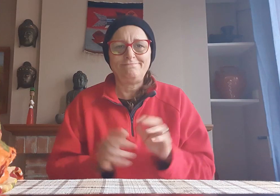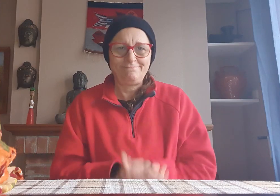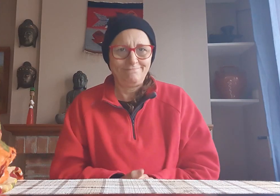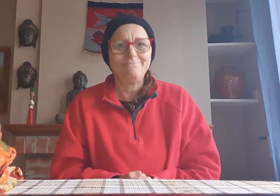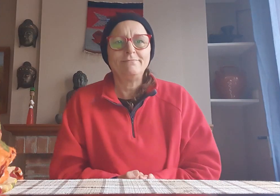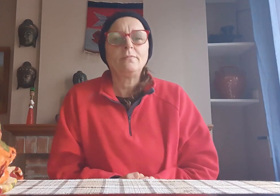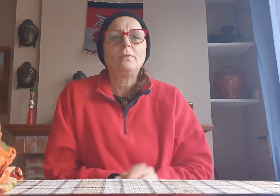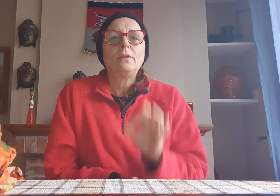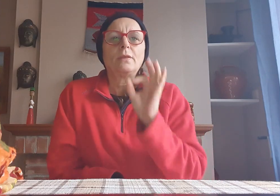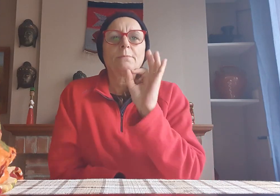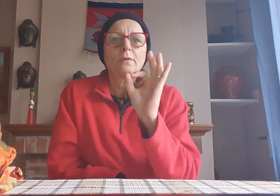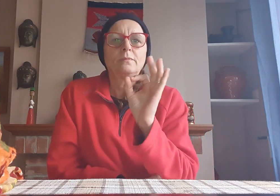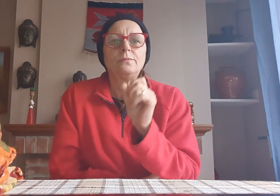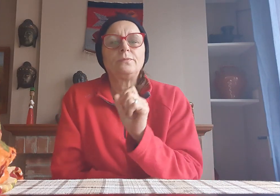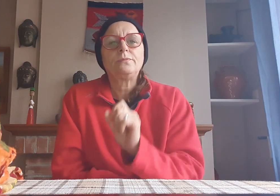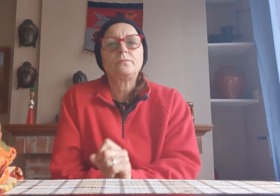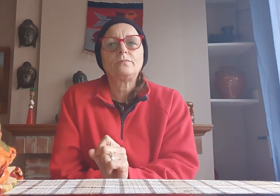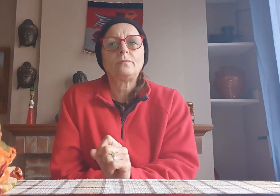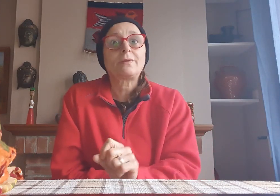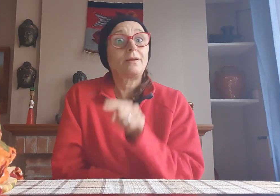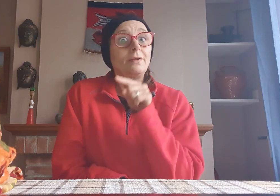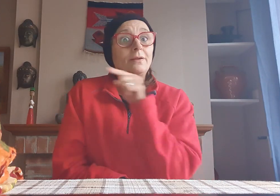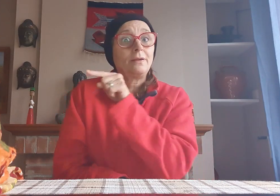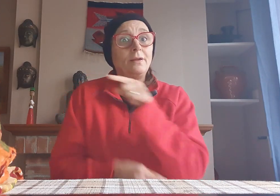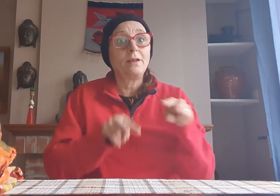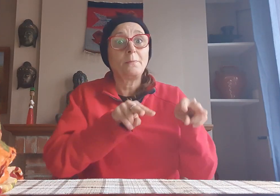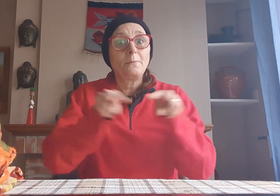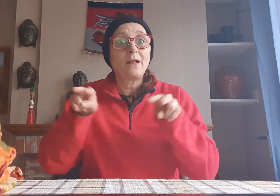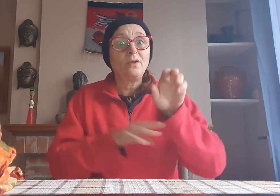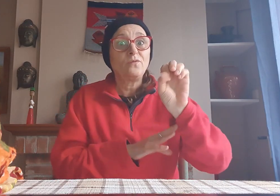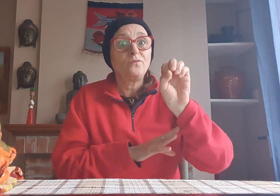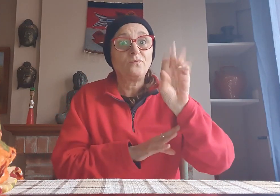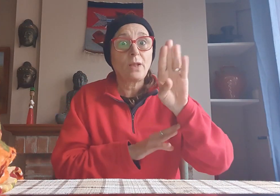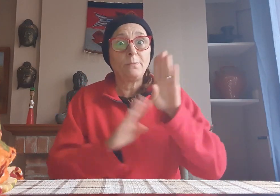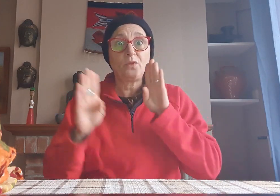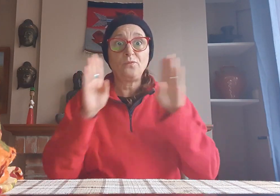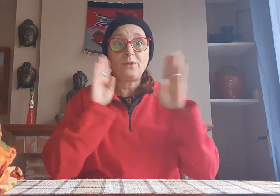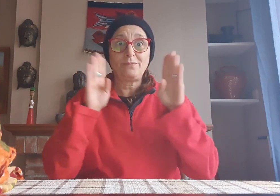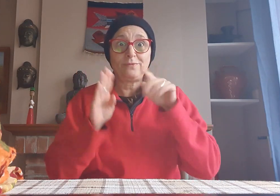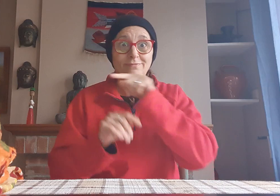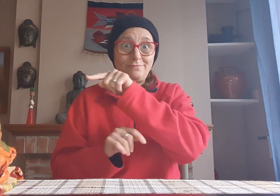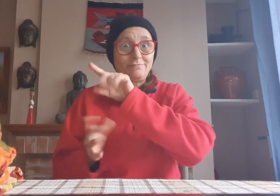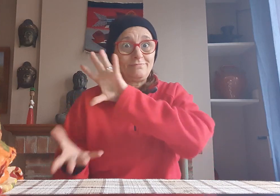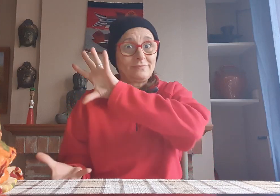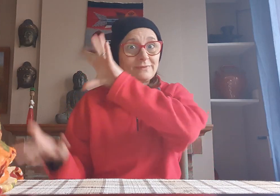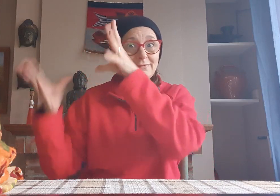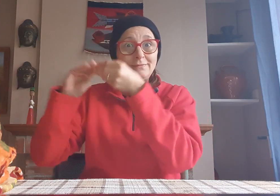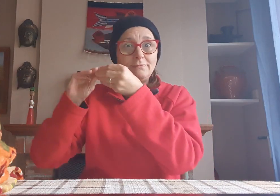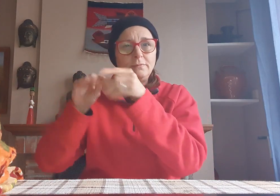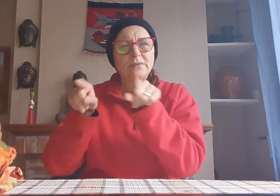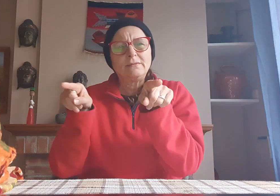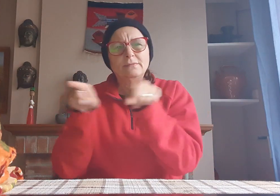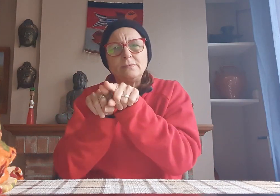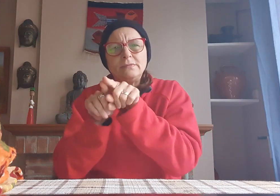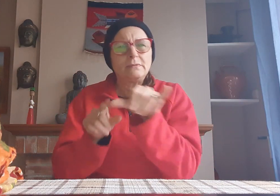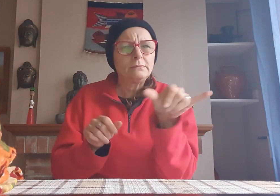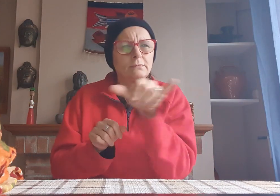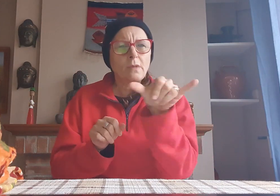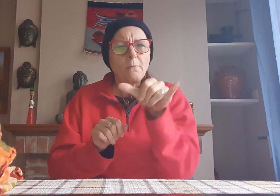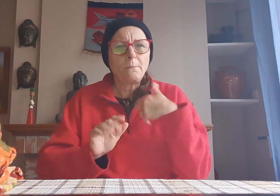para poder enseñar sus pies. Ha llegado el momento de presumir de unos pies lisos y suaves con Pedimac por el increíble precio que aparece en la pantalla del televisor. Además,